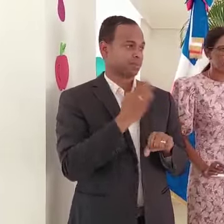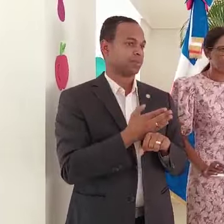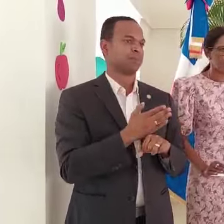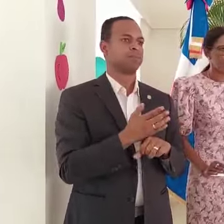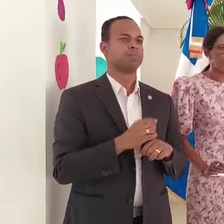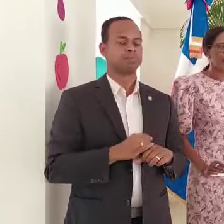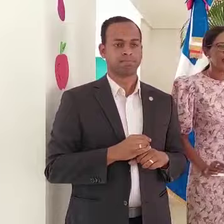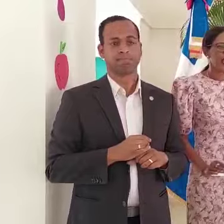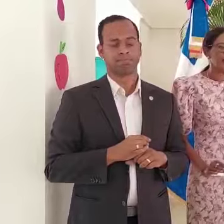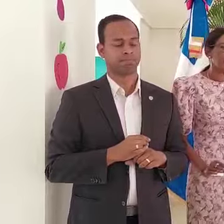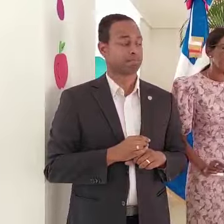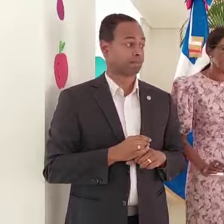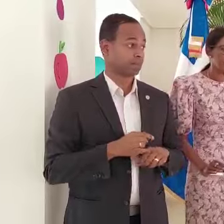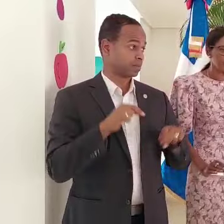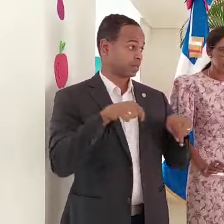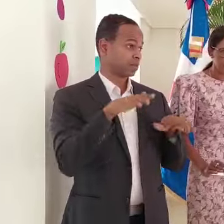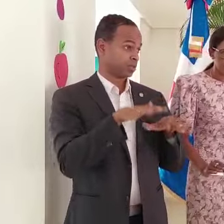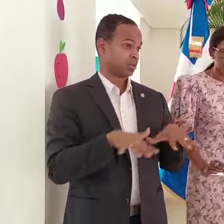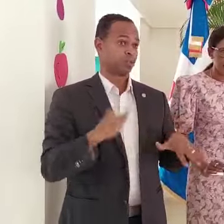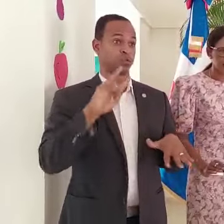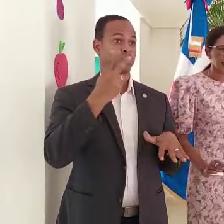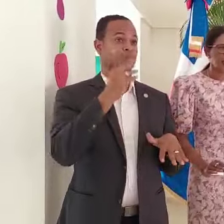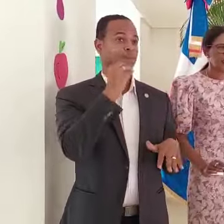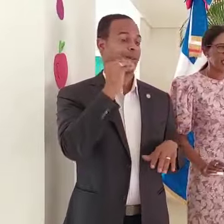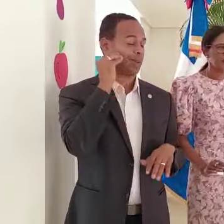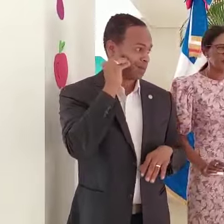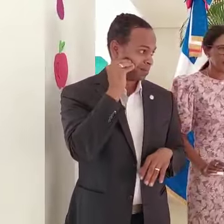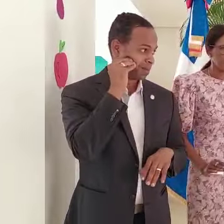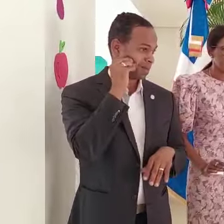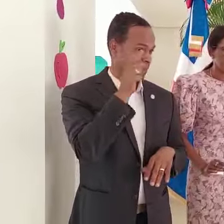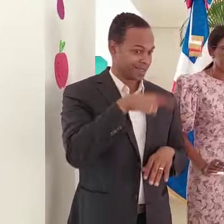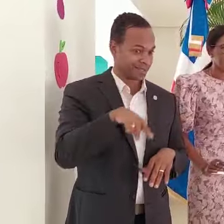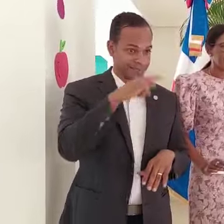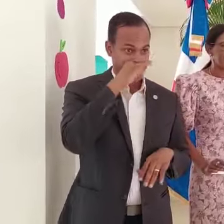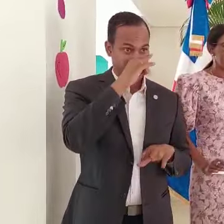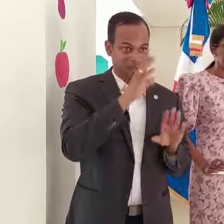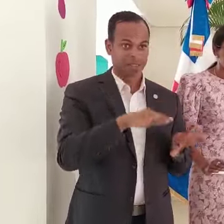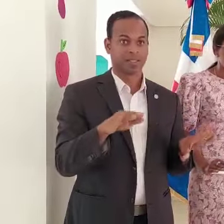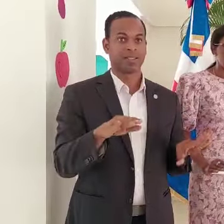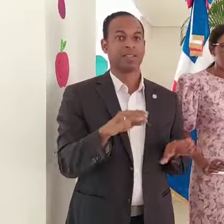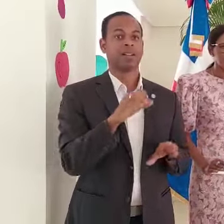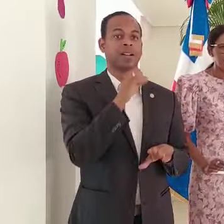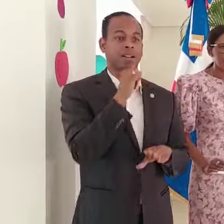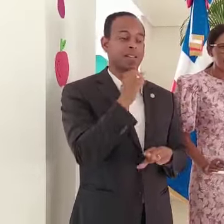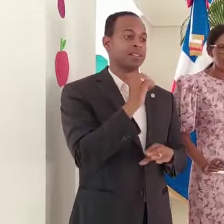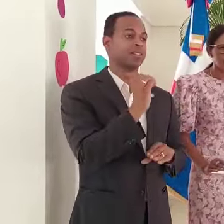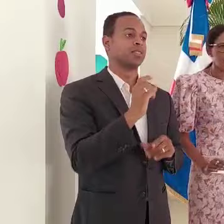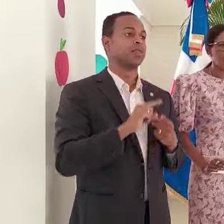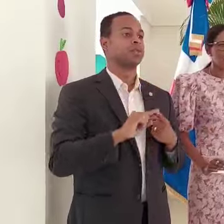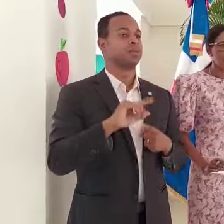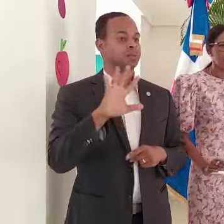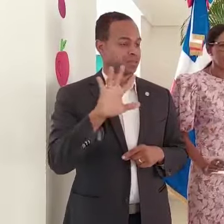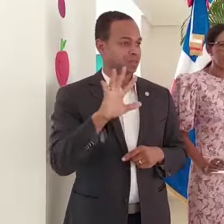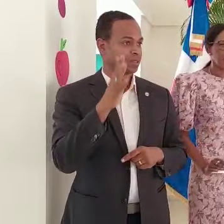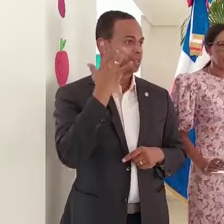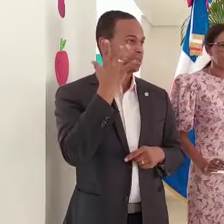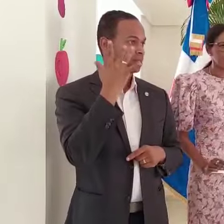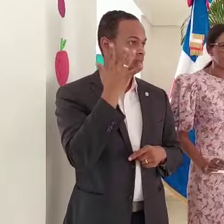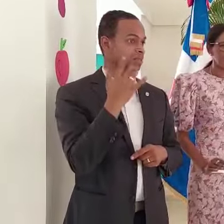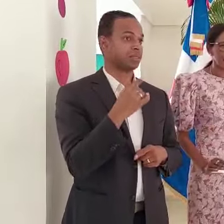Tengan por seguro que esta va a ser su segunda casa de esos infantes de 0 a 5 años,